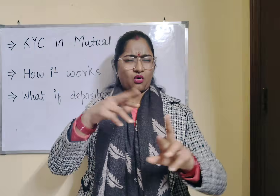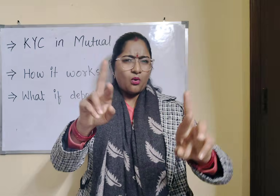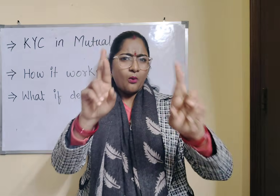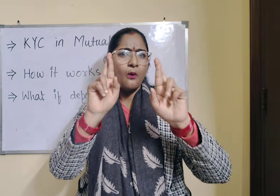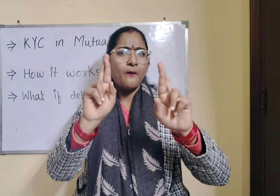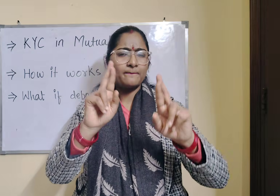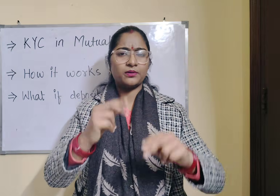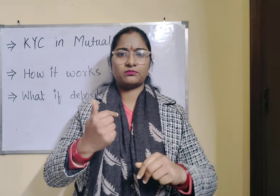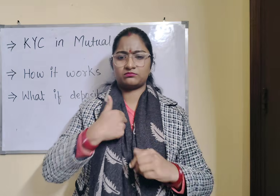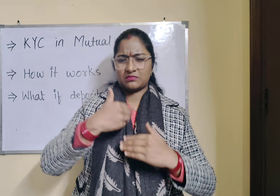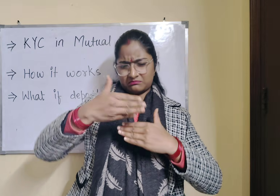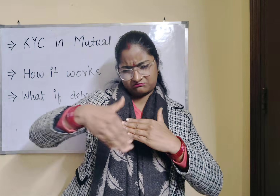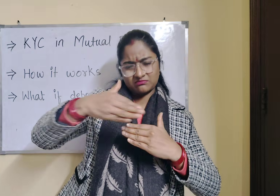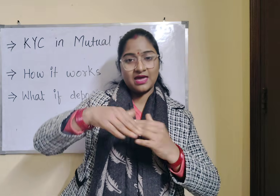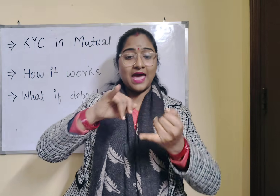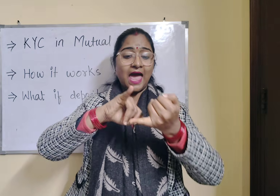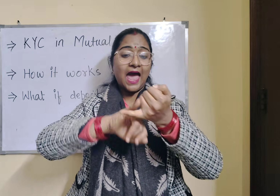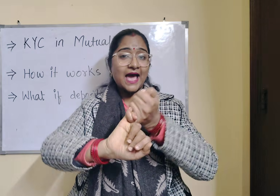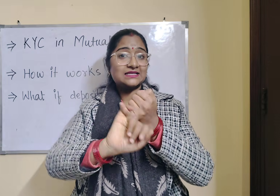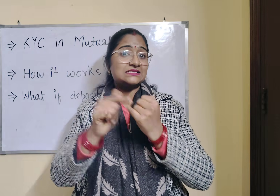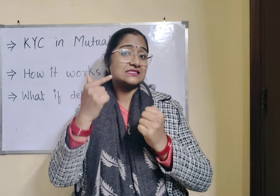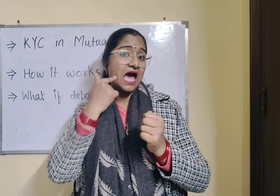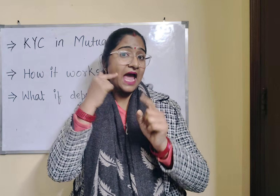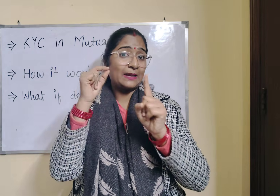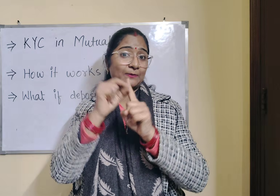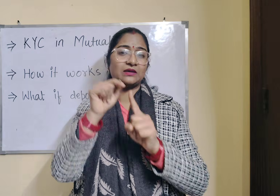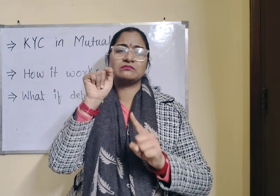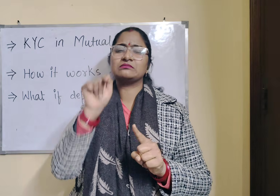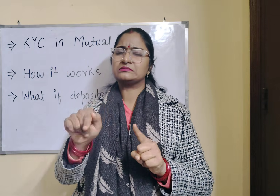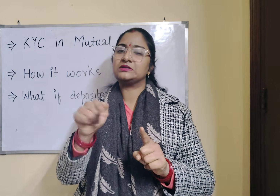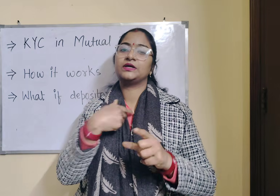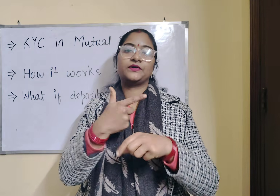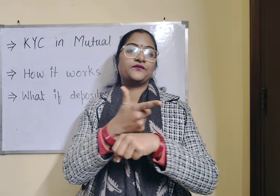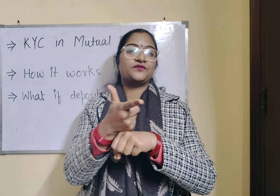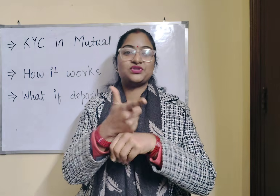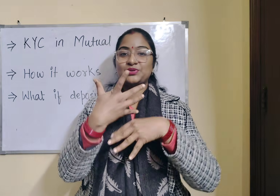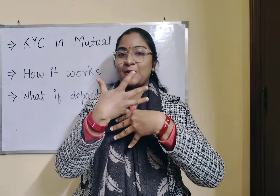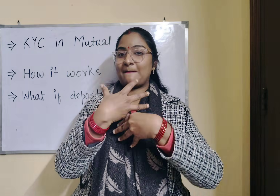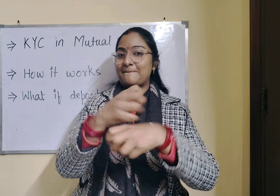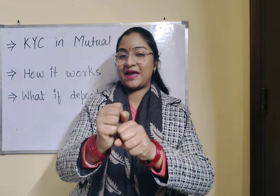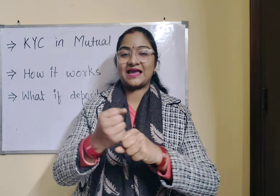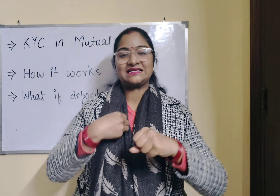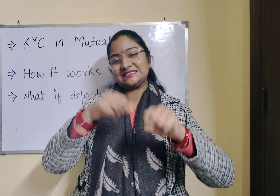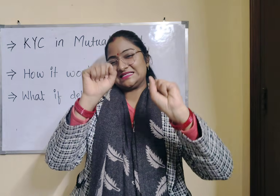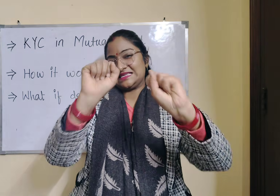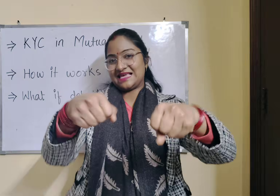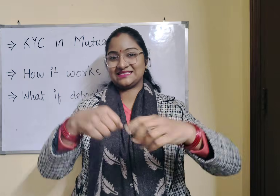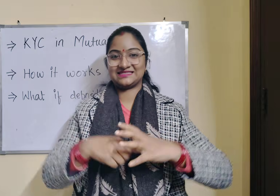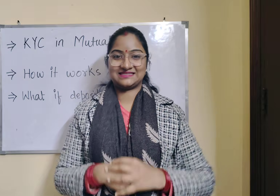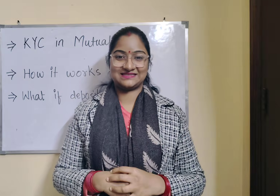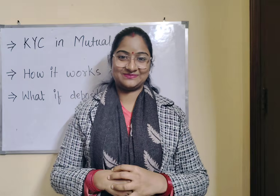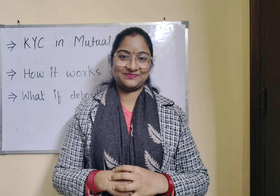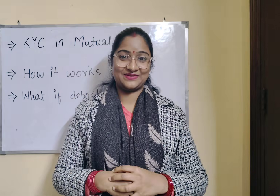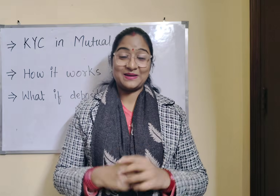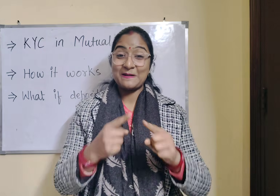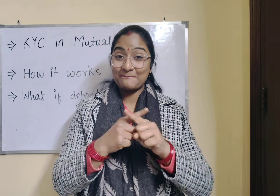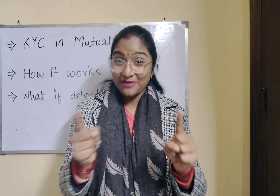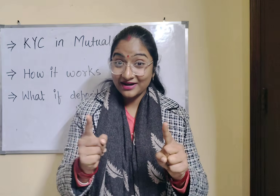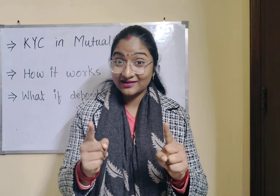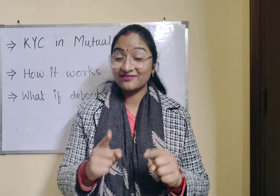मैं आपको इसके बारे में एक चीज़ बताऊं, आने वाले टाइम पे मैं म्यूचुअल फंड का एक सबसे बड़ा इंपॉर्टेंट टॉपिक SIP पे भी